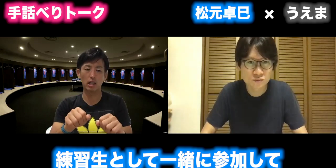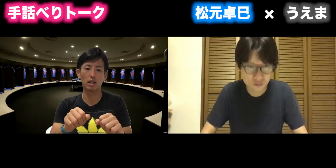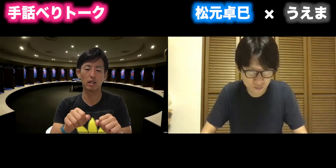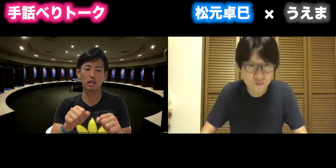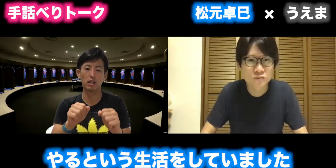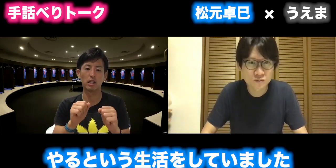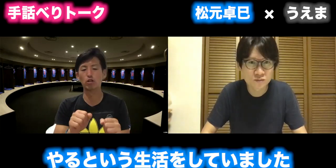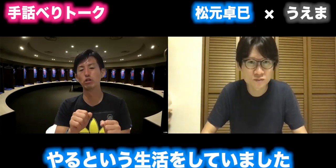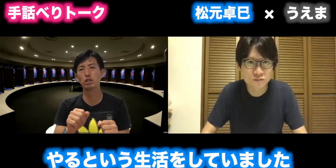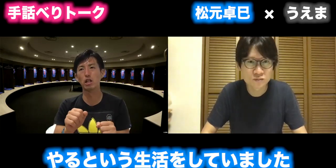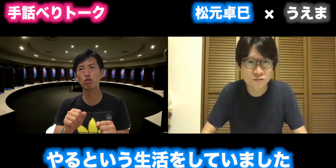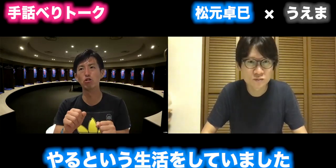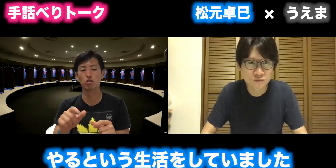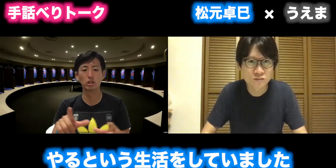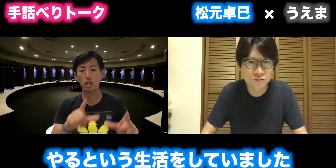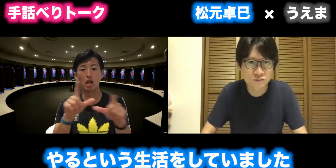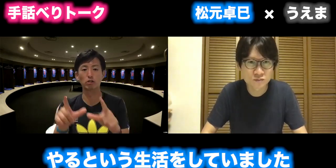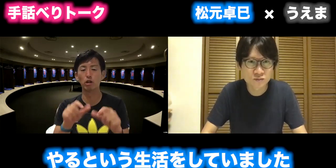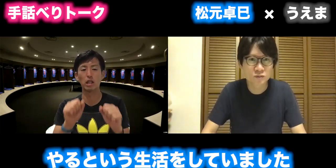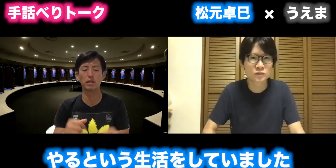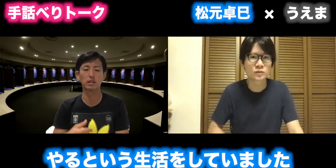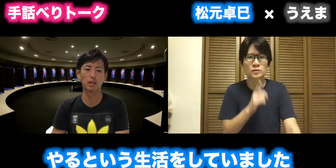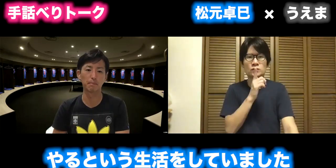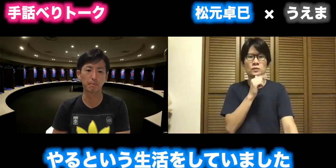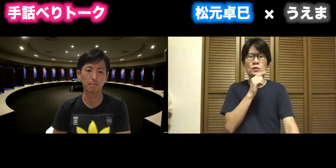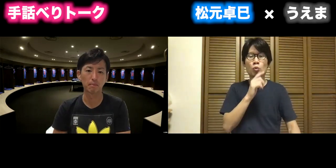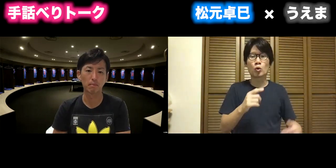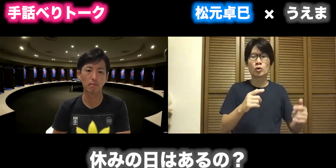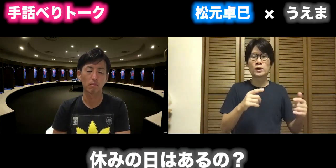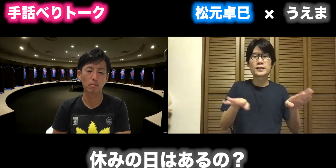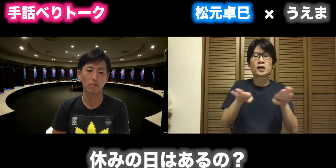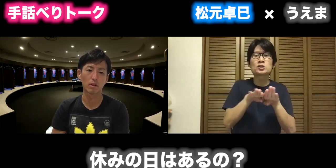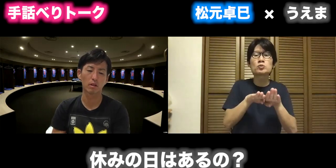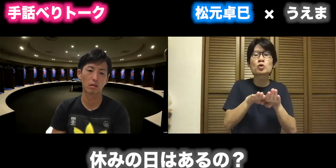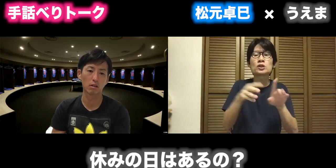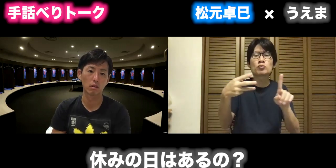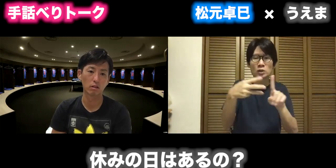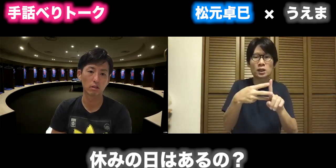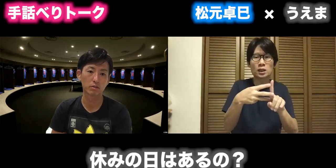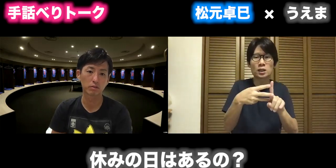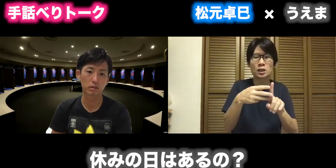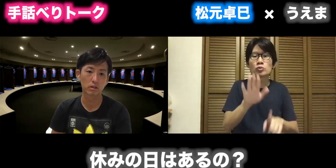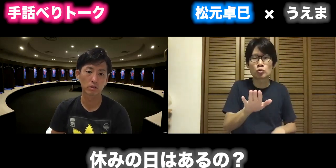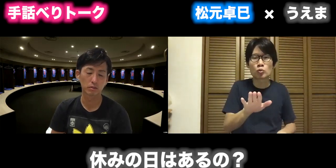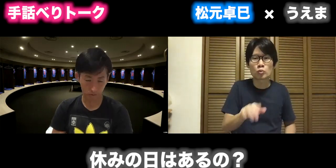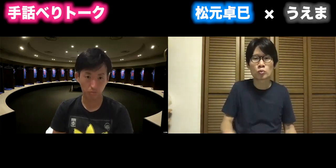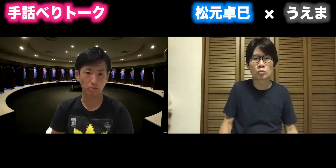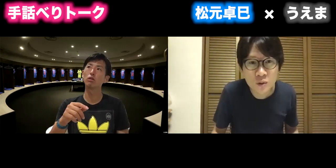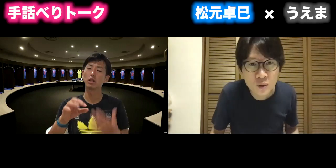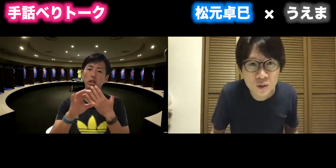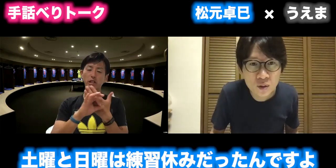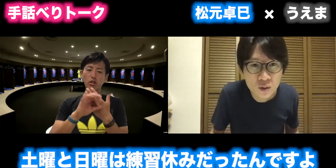知ってやるっていう生活をやってましたもうヤシの木はあんっ